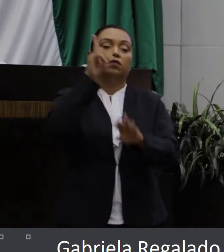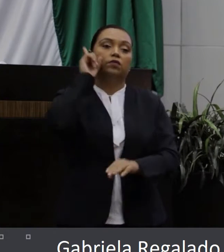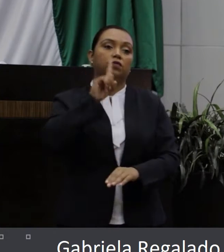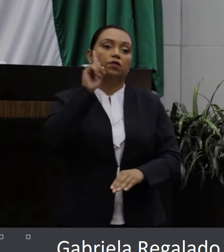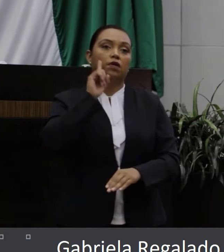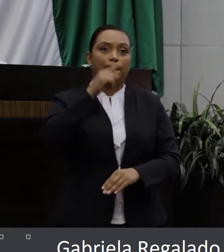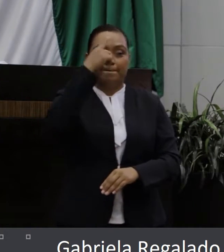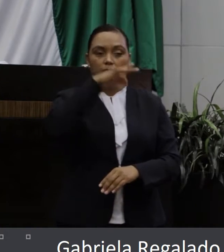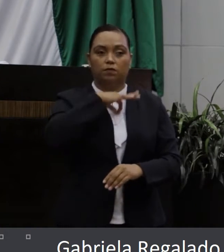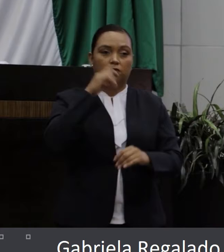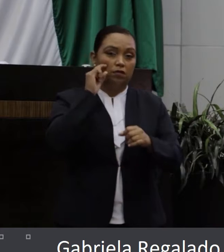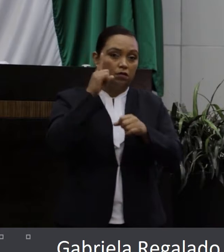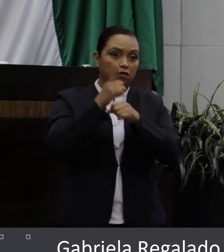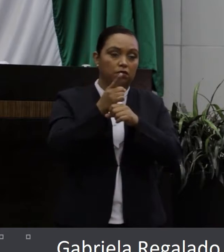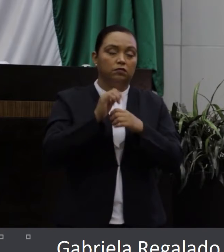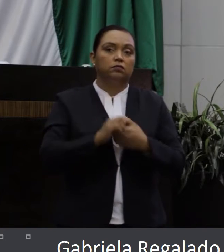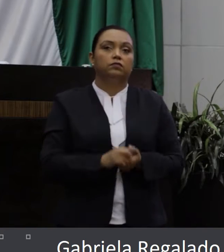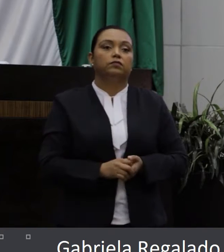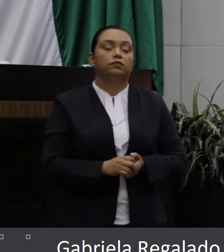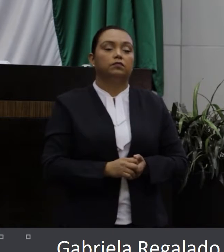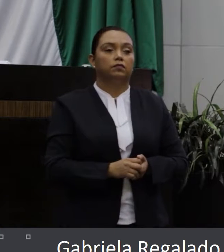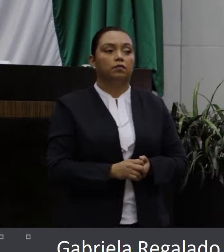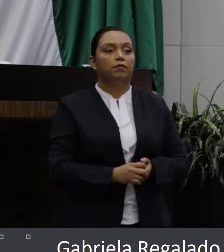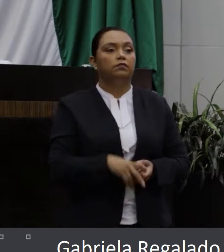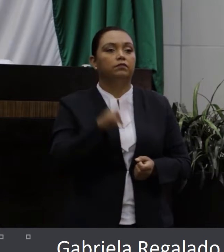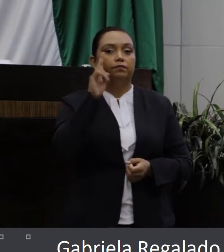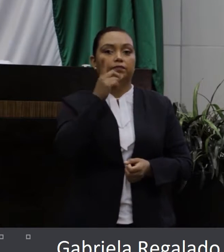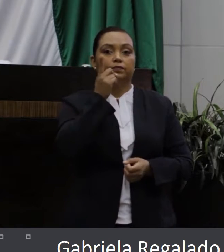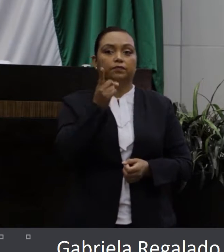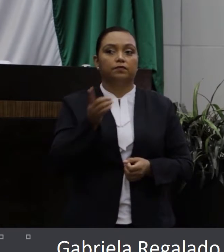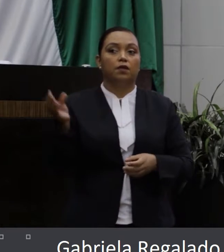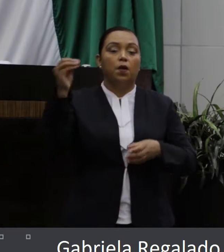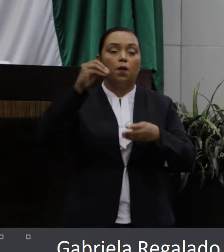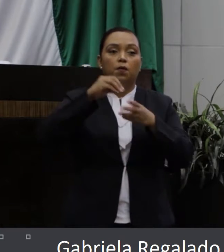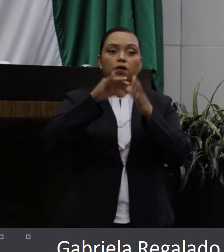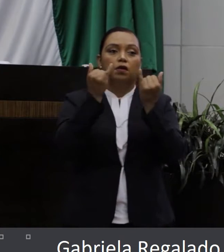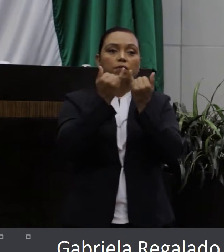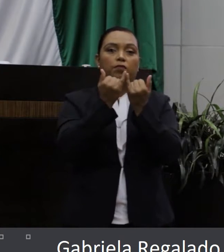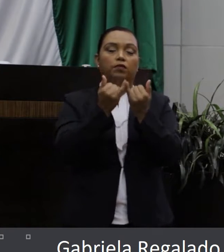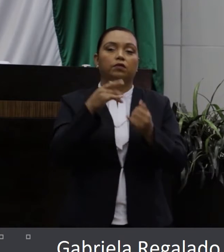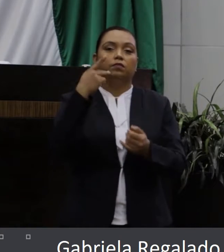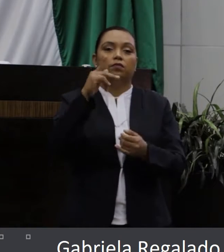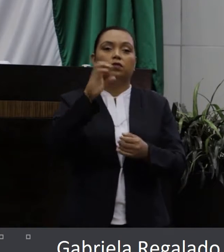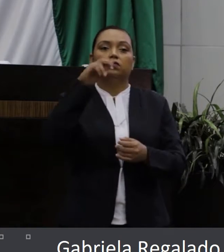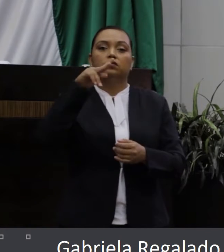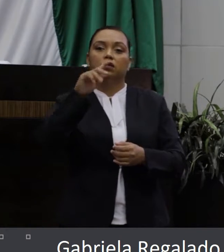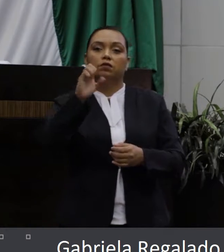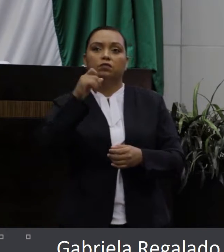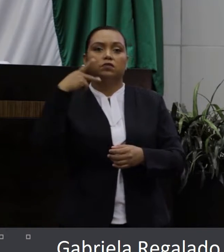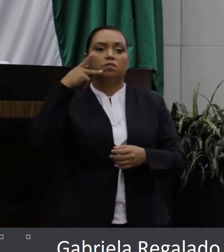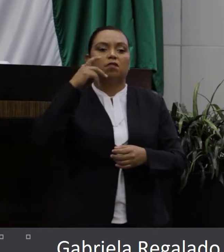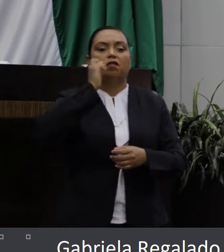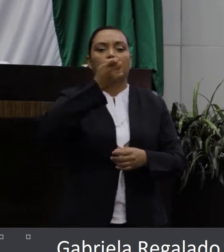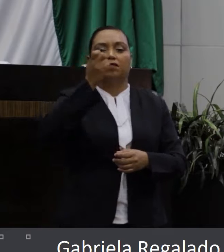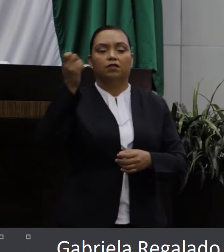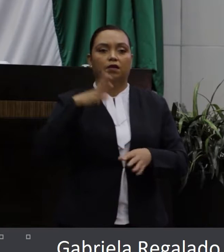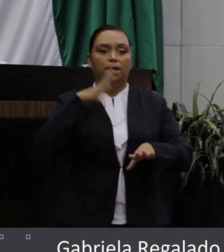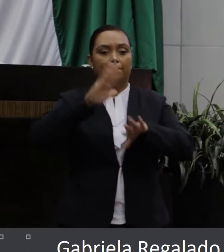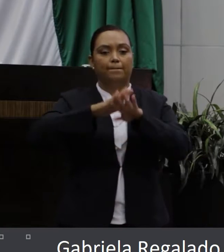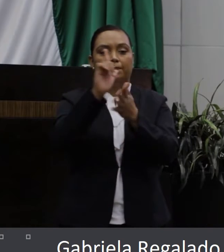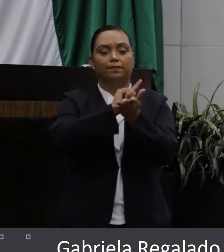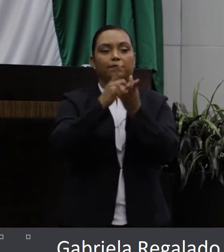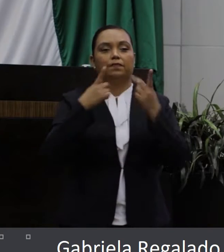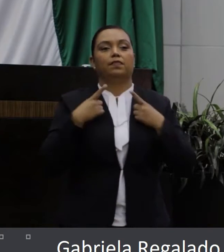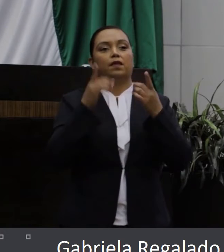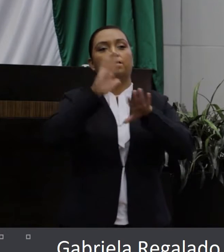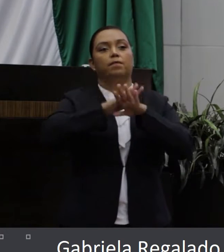a efecto de tipificarlas, es decir, incluir sus conceptos y definiciones en la ley a fin de brindar mayores